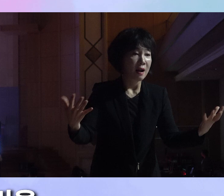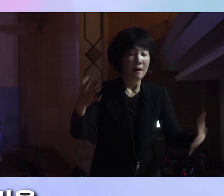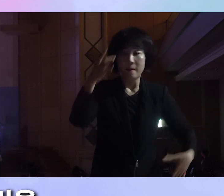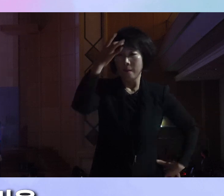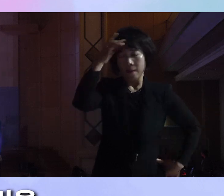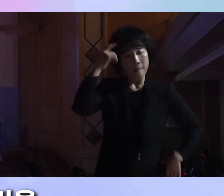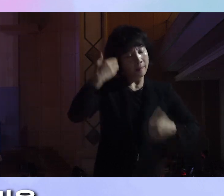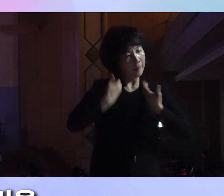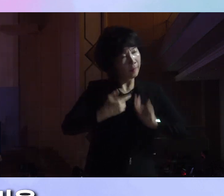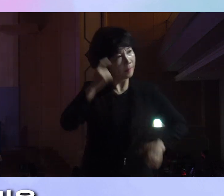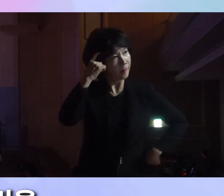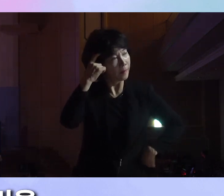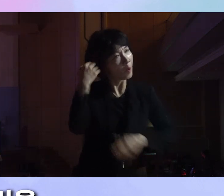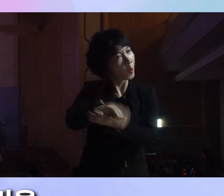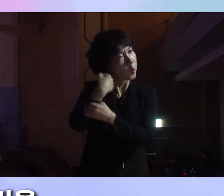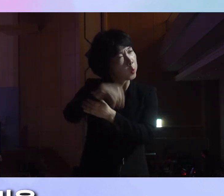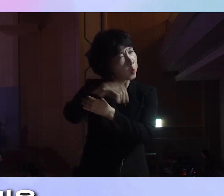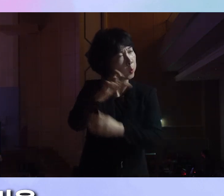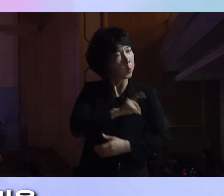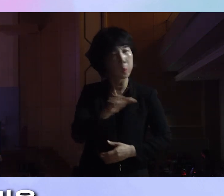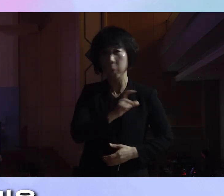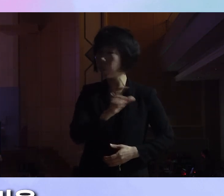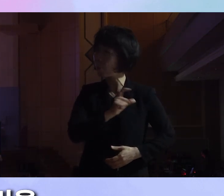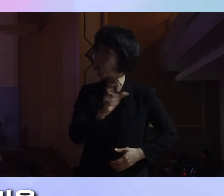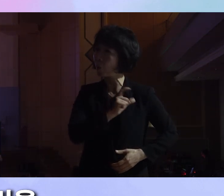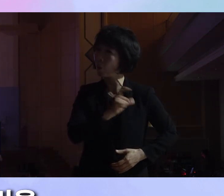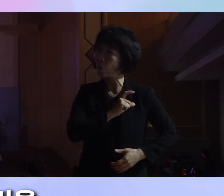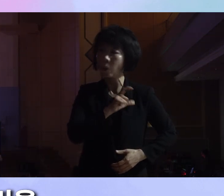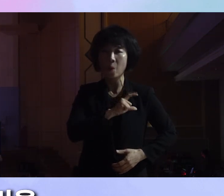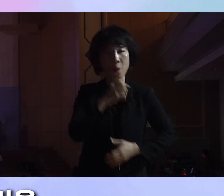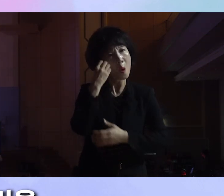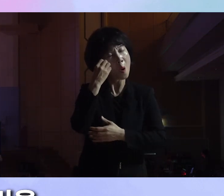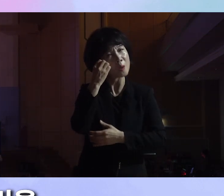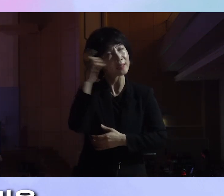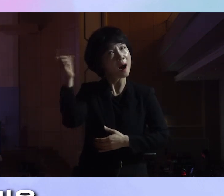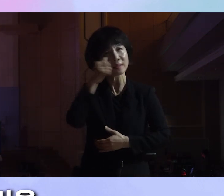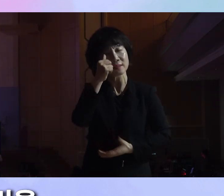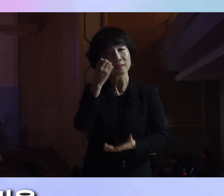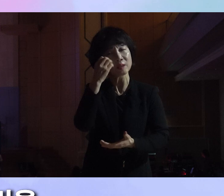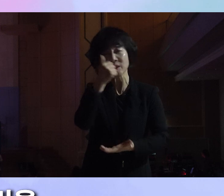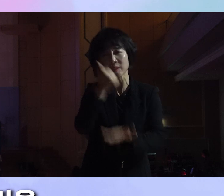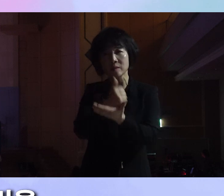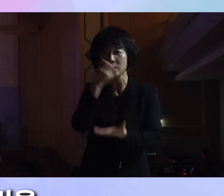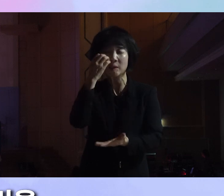아무리 생각해도 이상해. 이상한 점이 한두 개가 아니야.